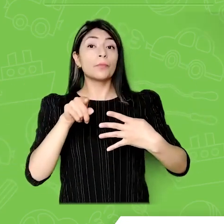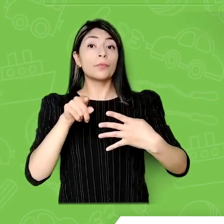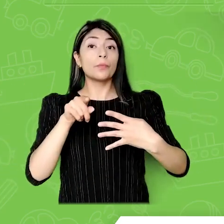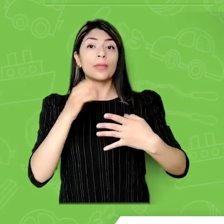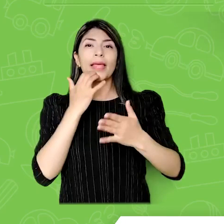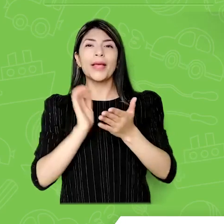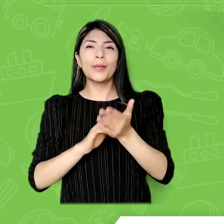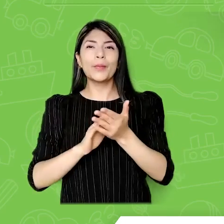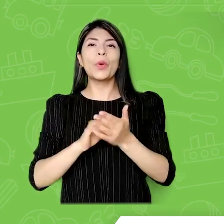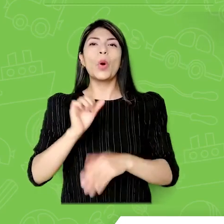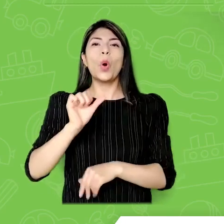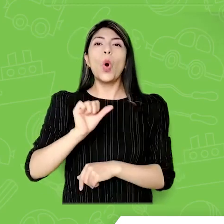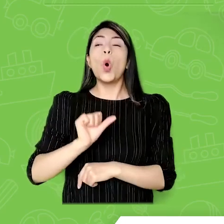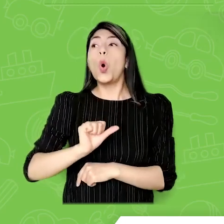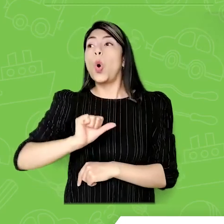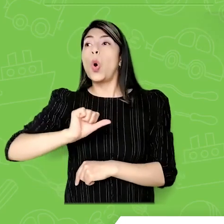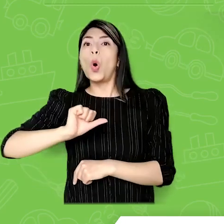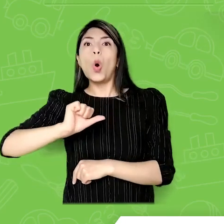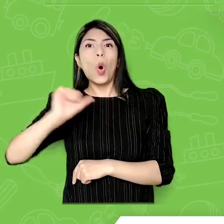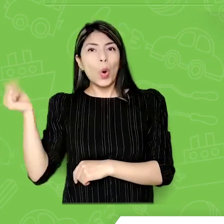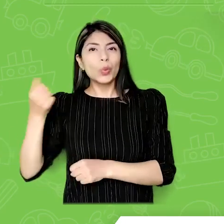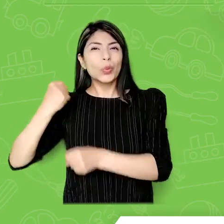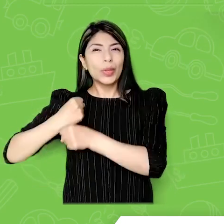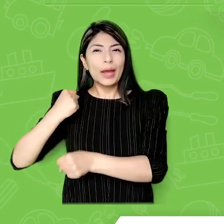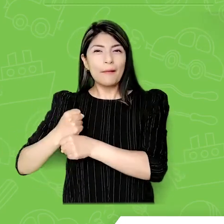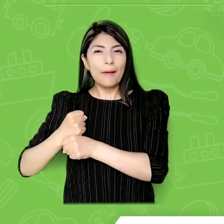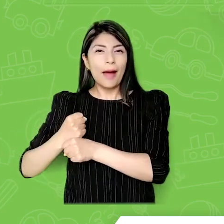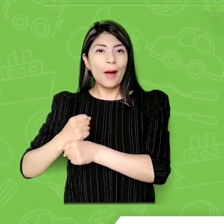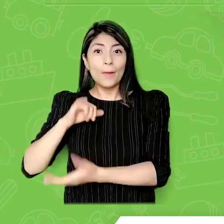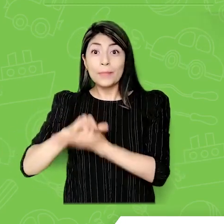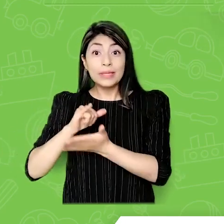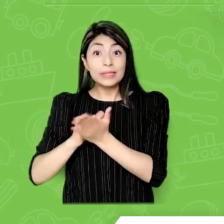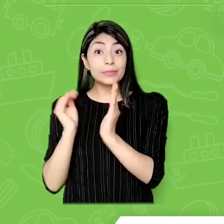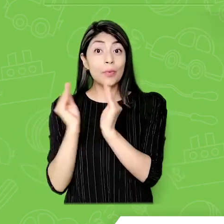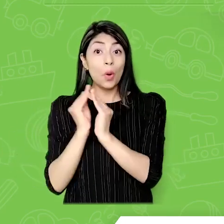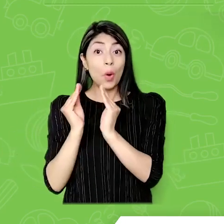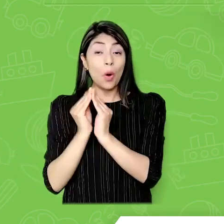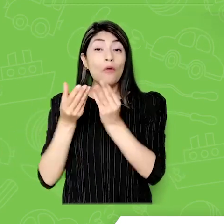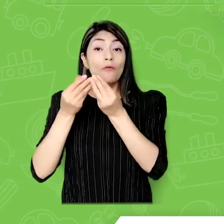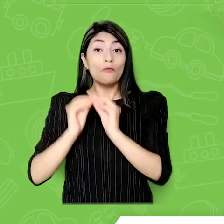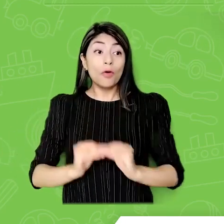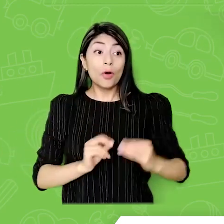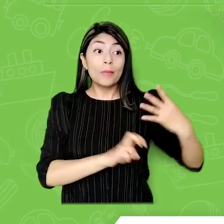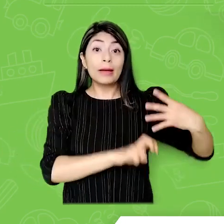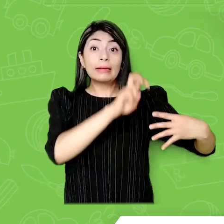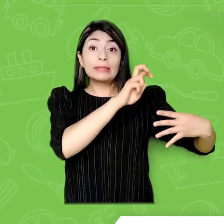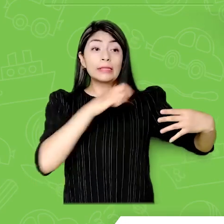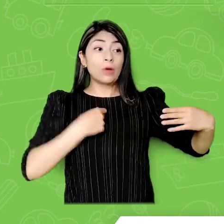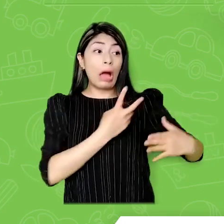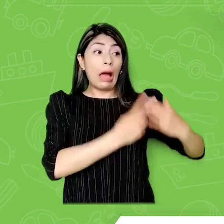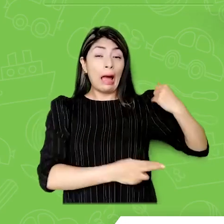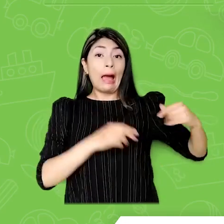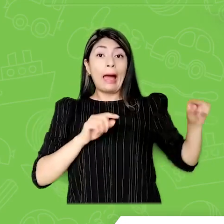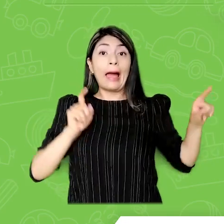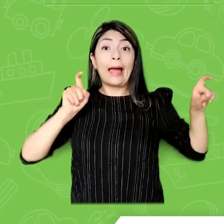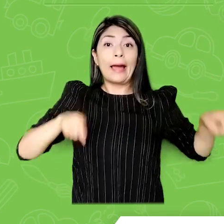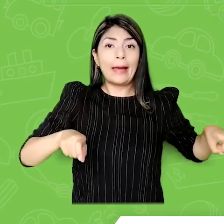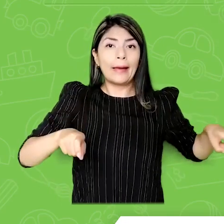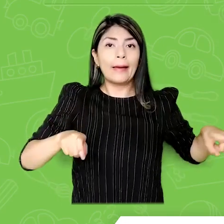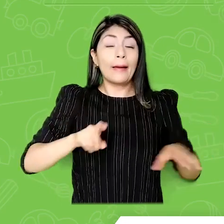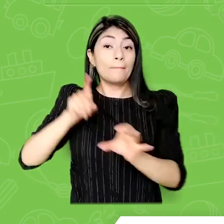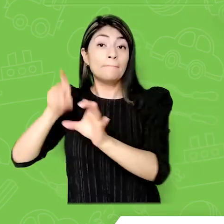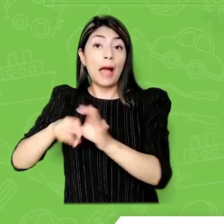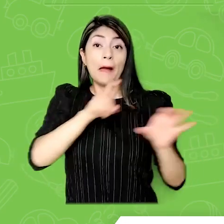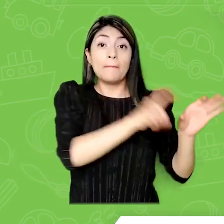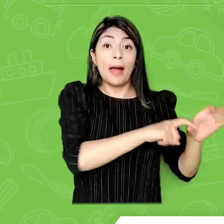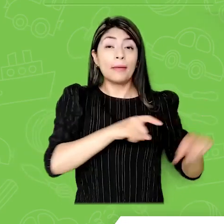en la modalidad de ascenso. 5. Cumplir con los requisitos mínimos del empleo seleccionado, los cuales se